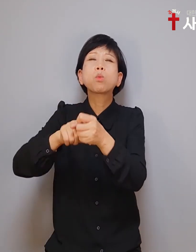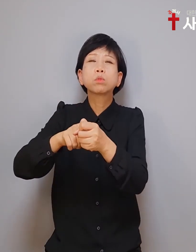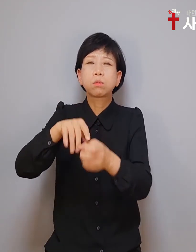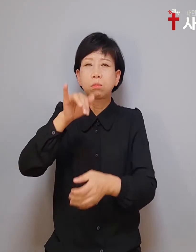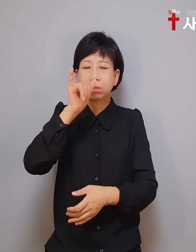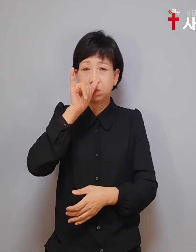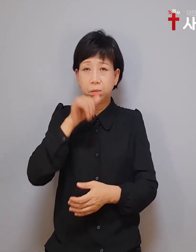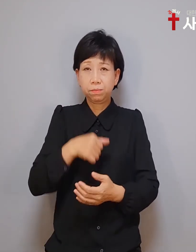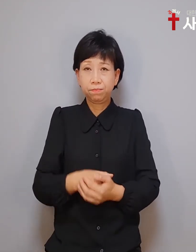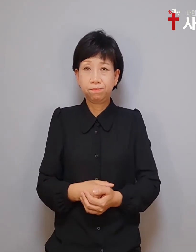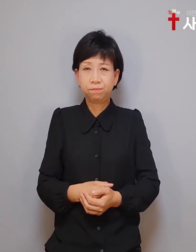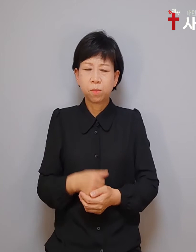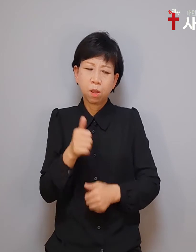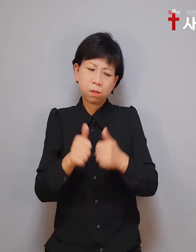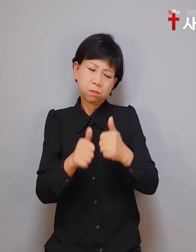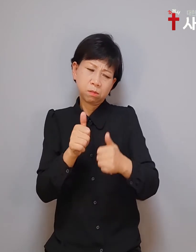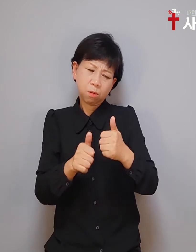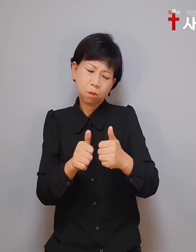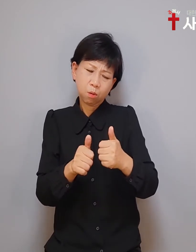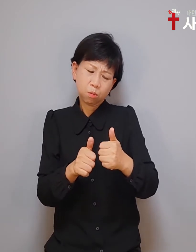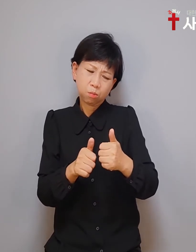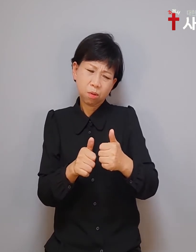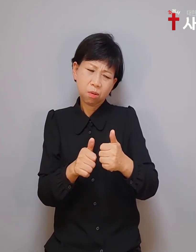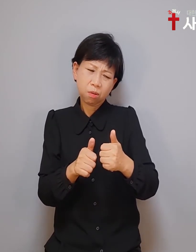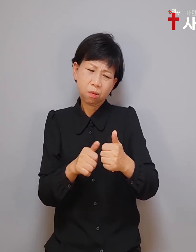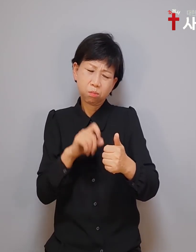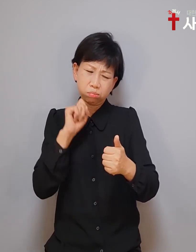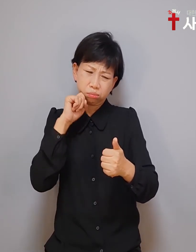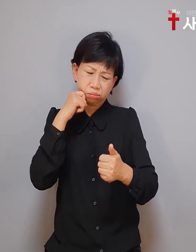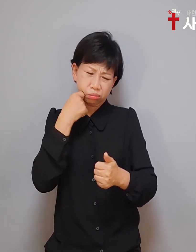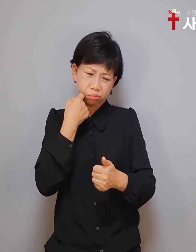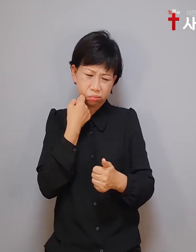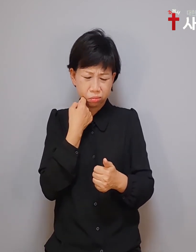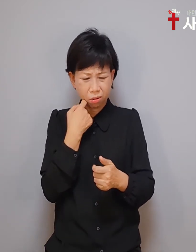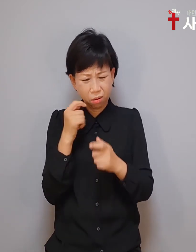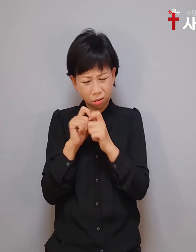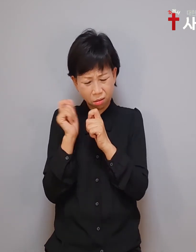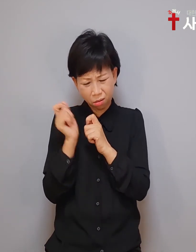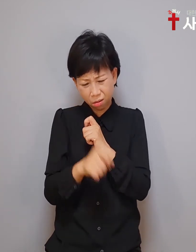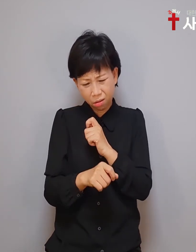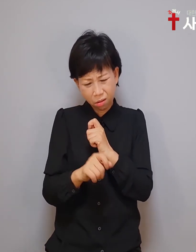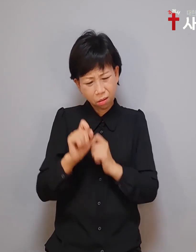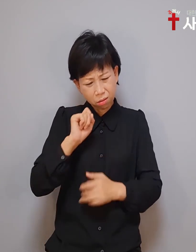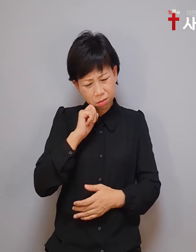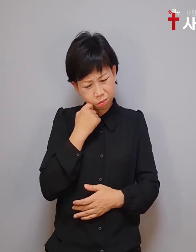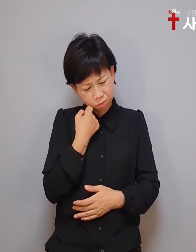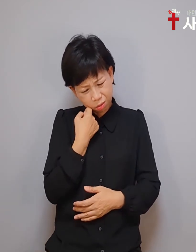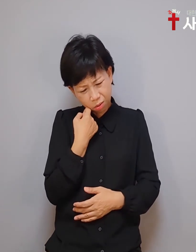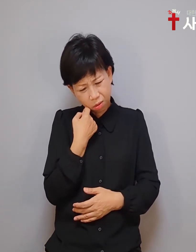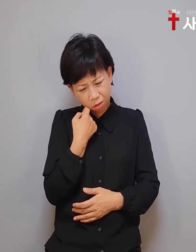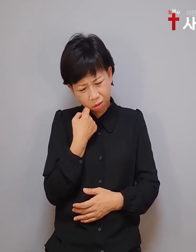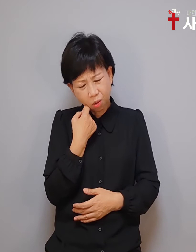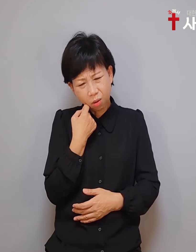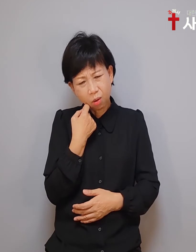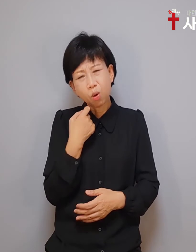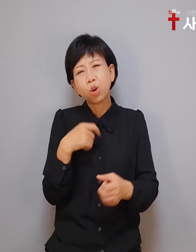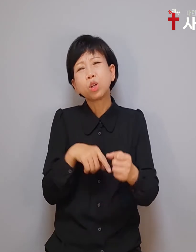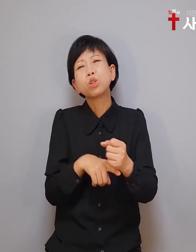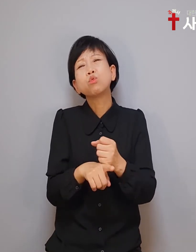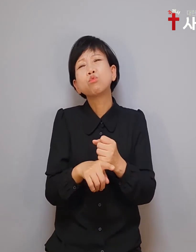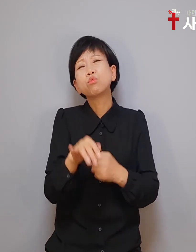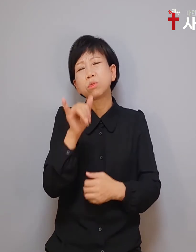시험을 치렀는데 좀 어려울 수 있거든요. 잘 풀리지가 않는 거죠. 이유가 있는 거예요.